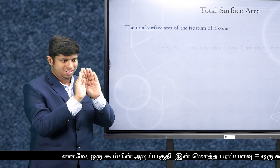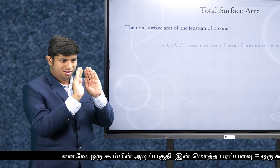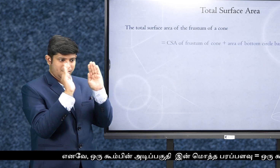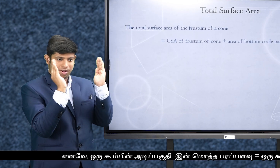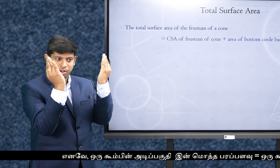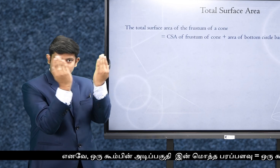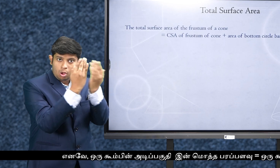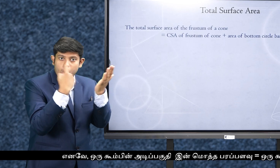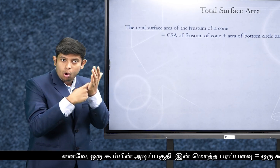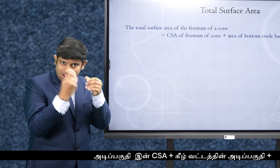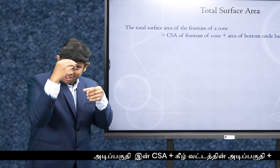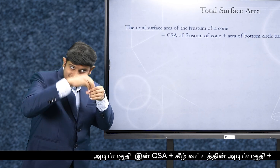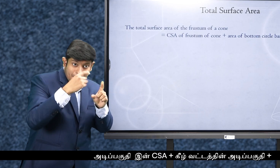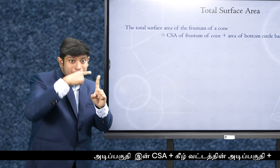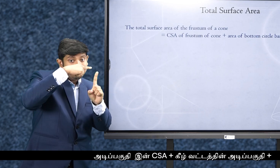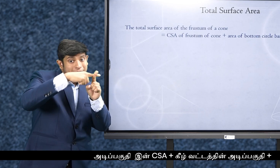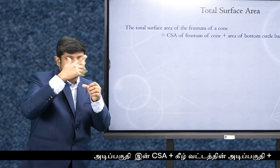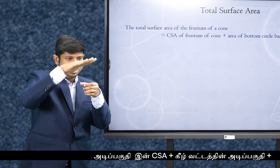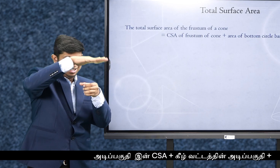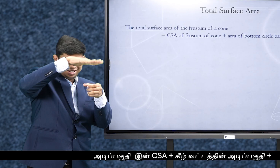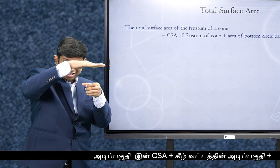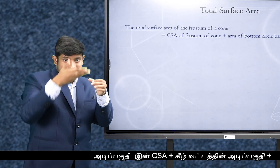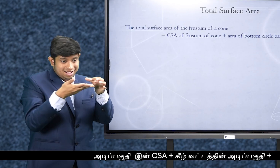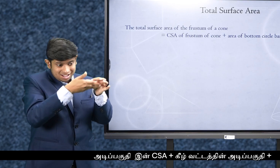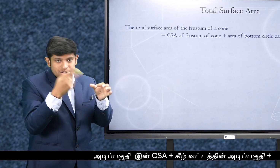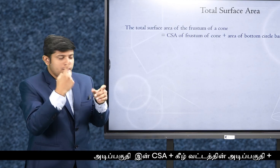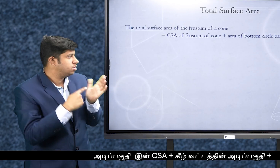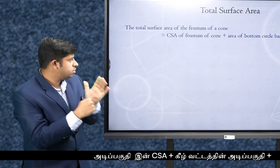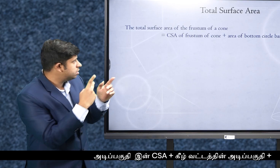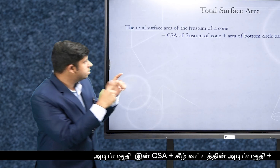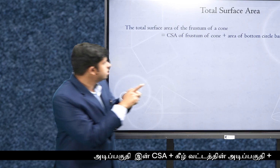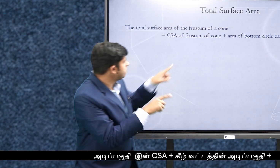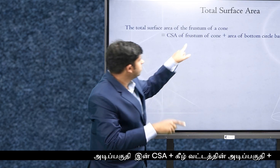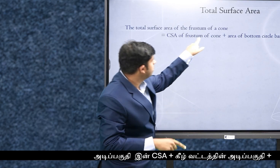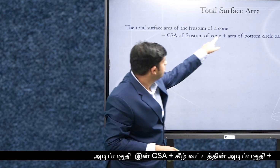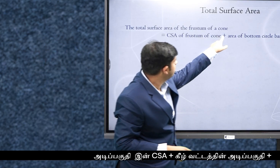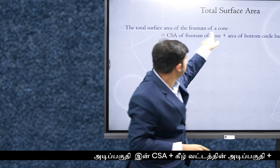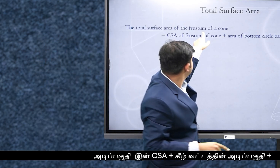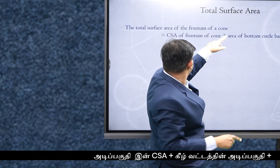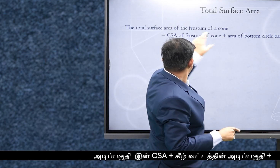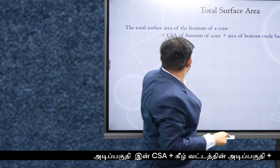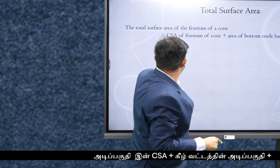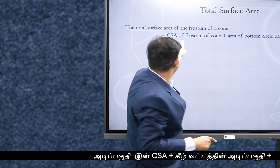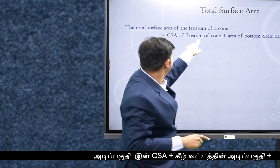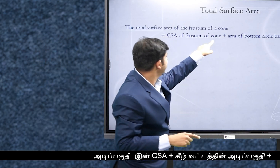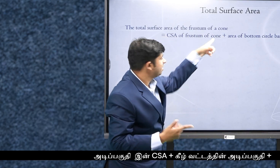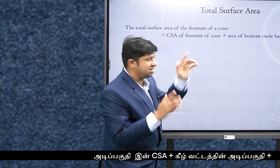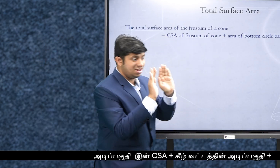ஈடு ஒரு கூம்பின் அடிகண்டமின் CSA கூட்டல் கீழ்வட்டத்தின் அடிகண்டம்